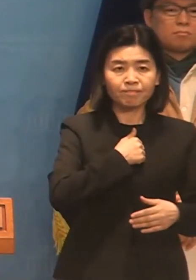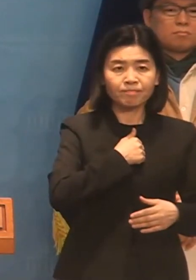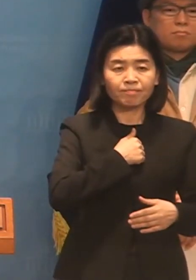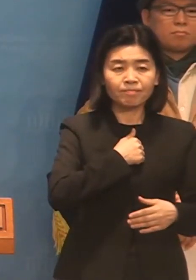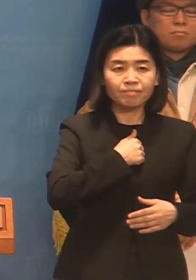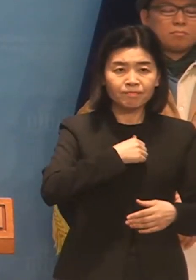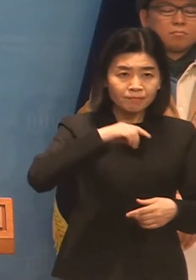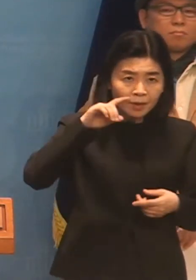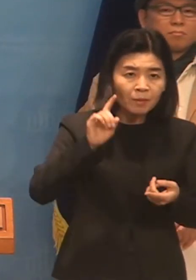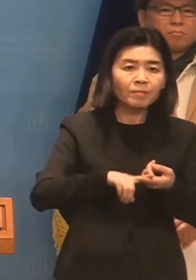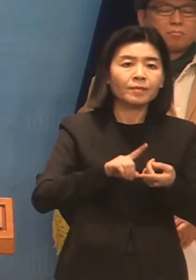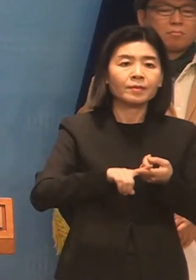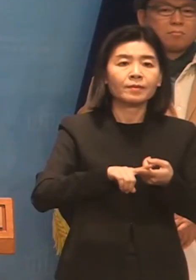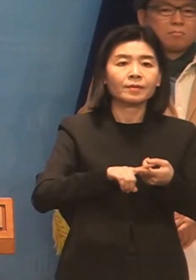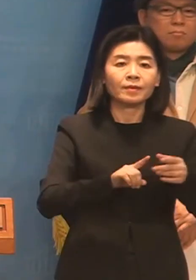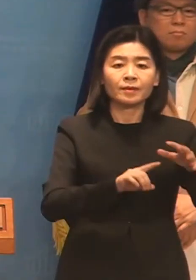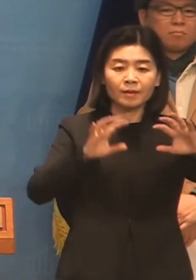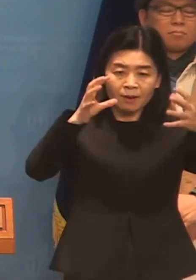압도적인